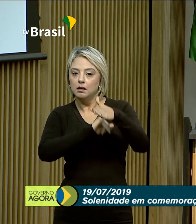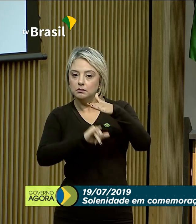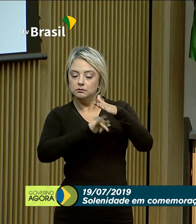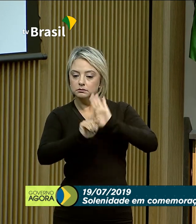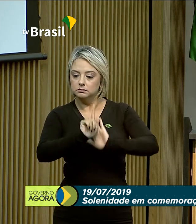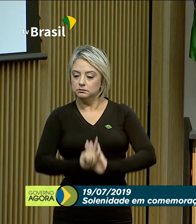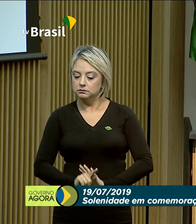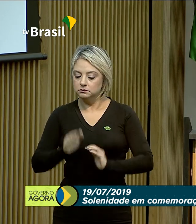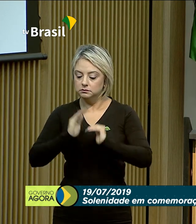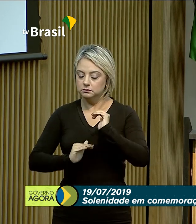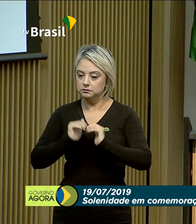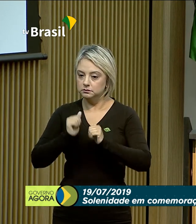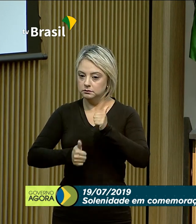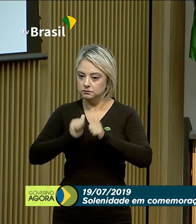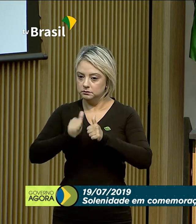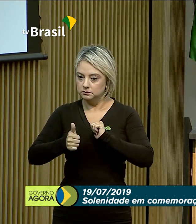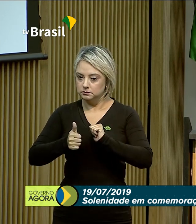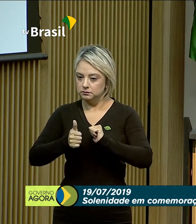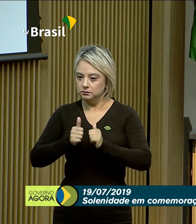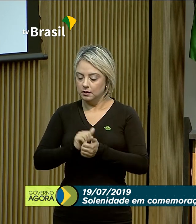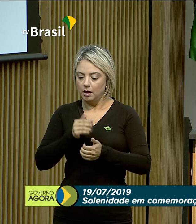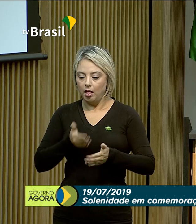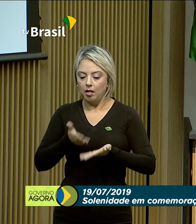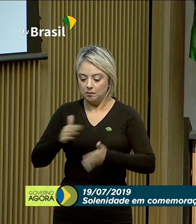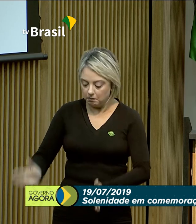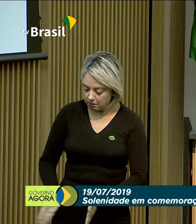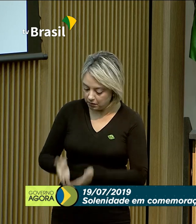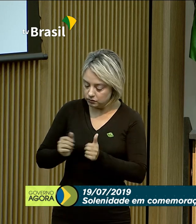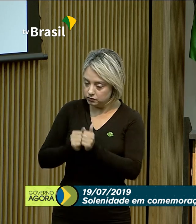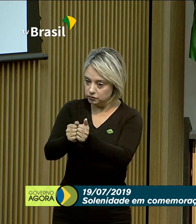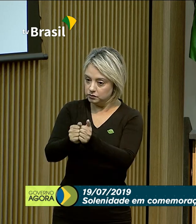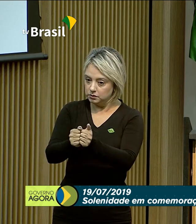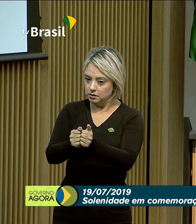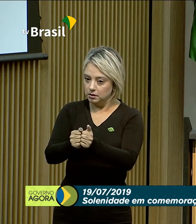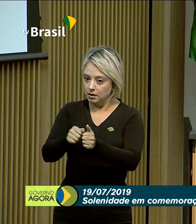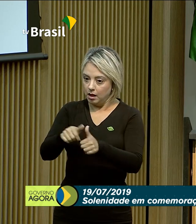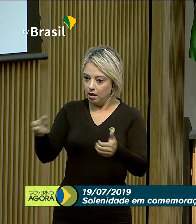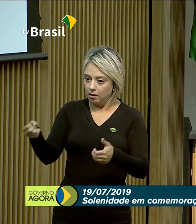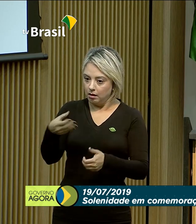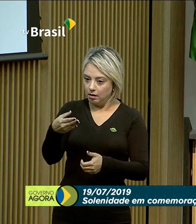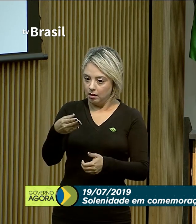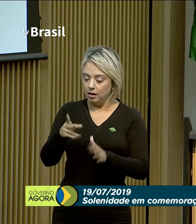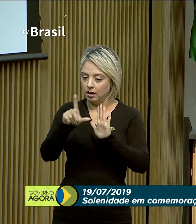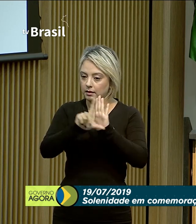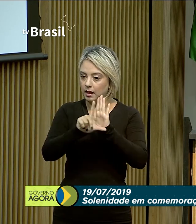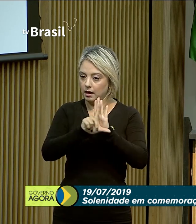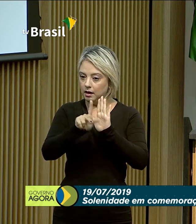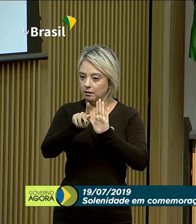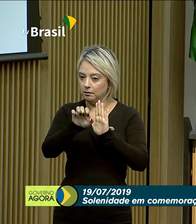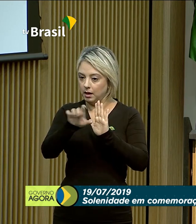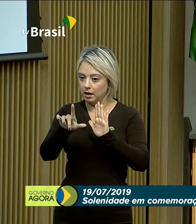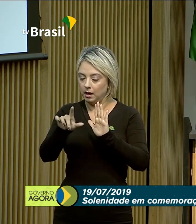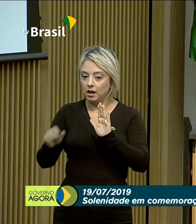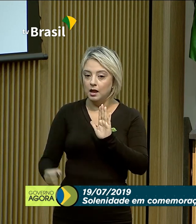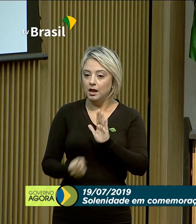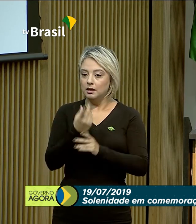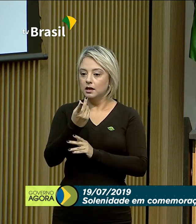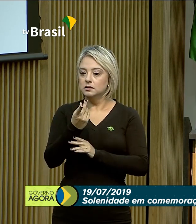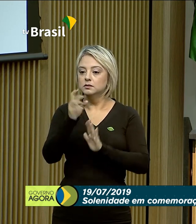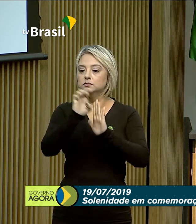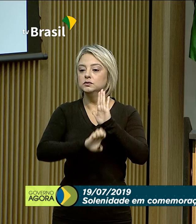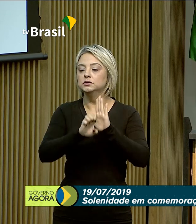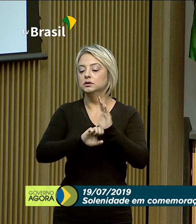gestoras do futebol, queremos implementar e impulsionar juntos as atualizações da Lei Pelé e a criação do Estatuto do